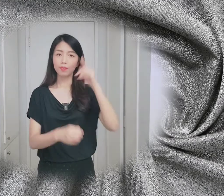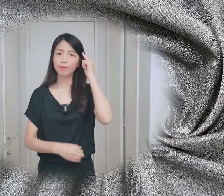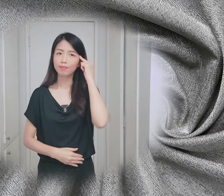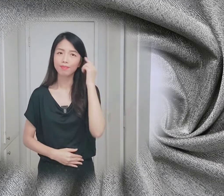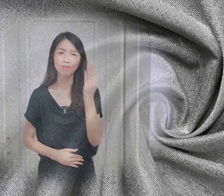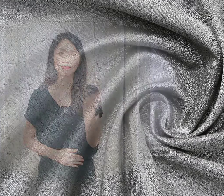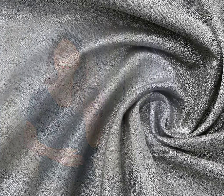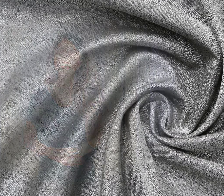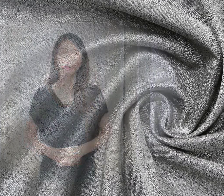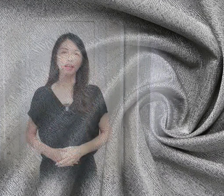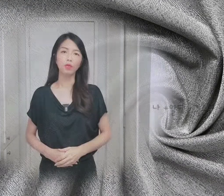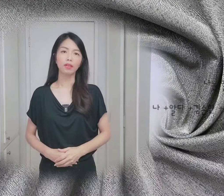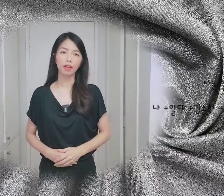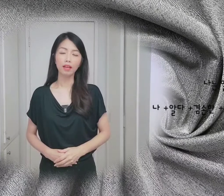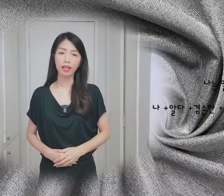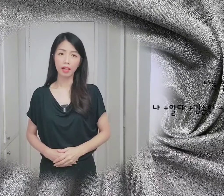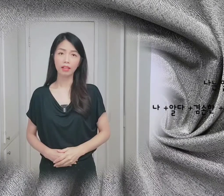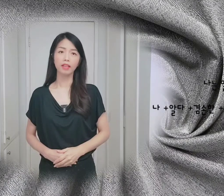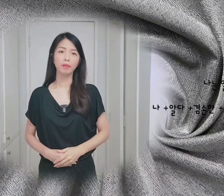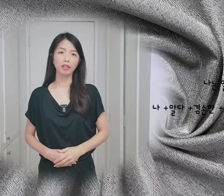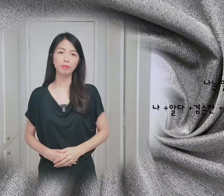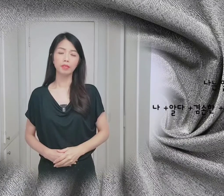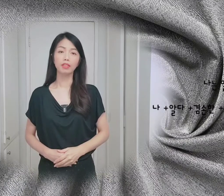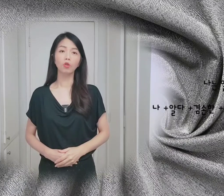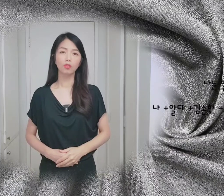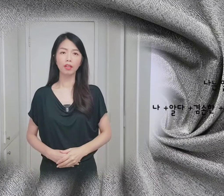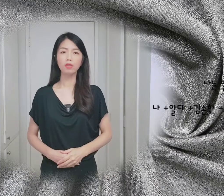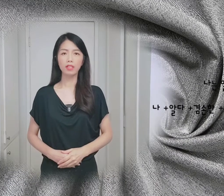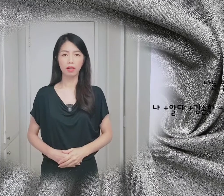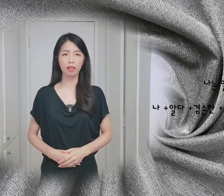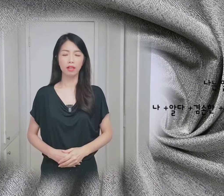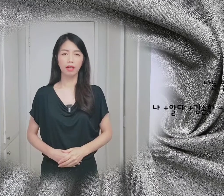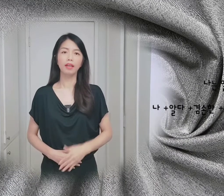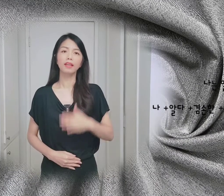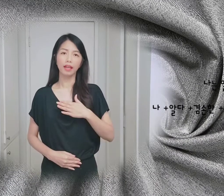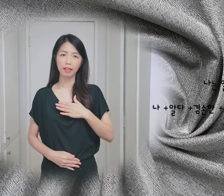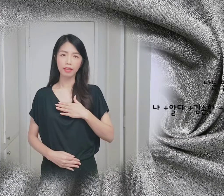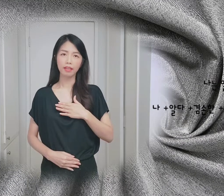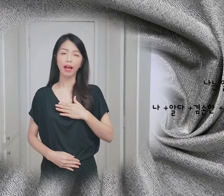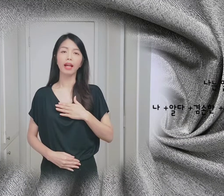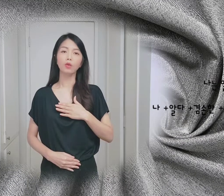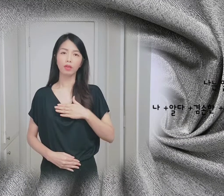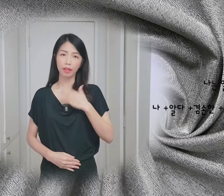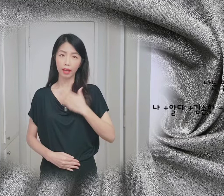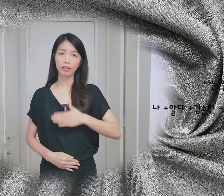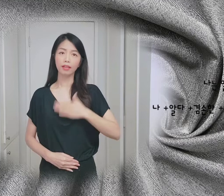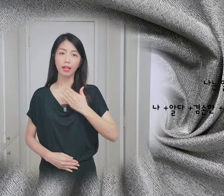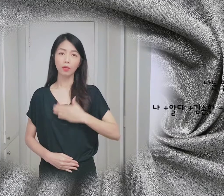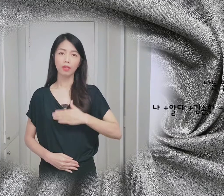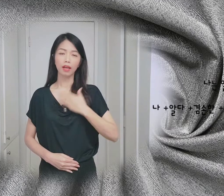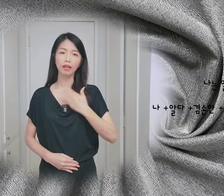사랑하는지. 나는 알고 있다. 착한 그대 마음, 그 거룩한 헌신을. 나는 알고